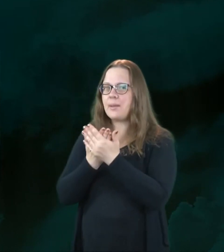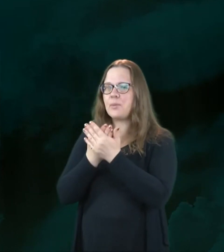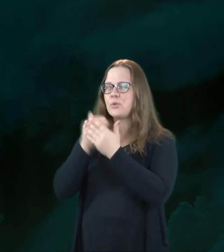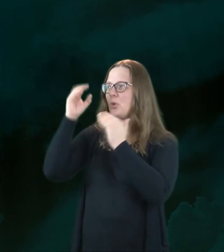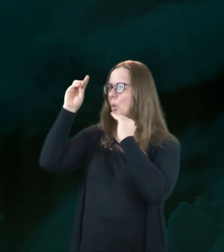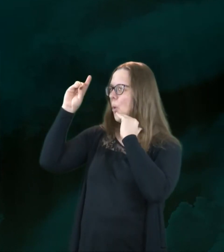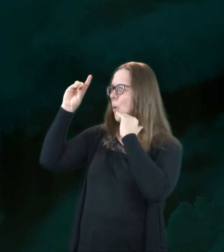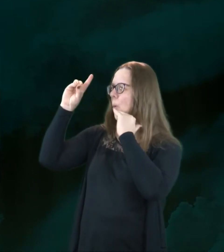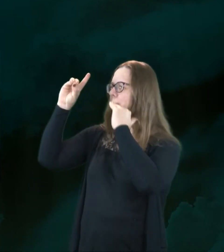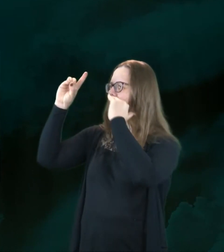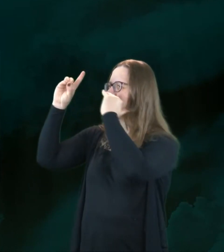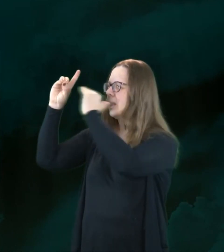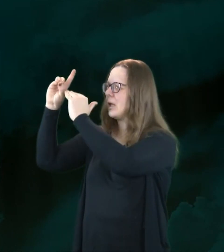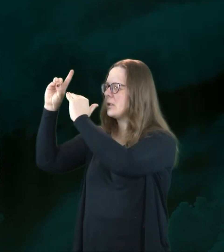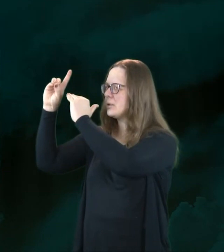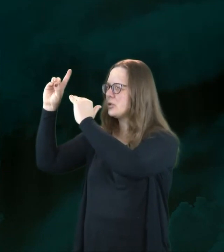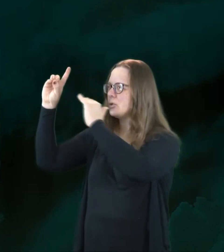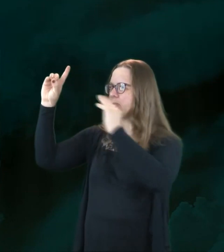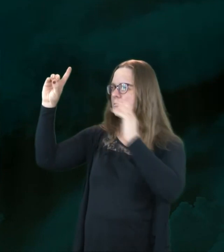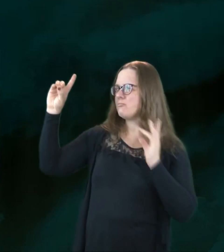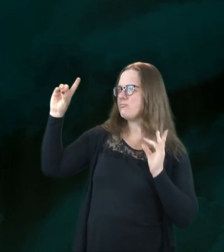está ligado a um centro.